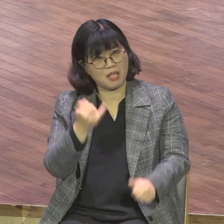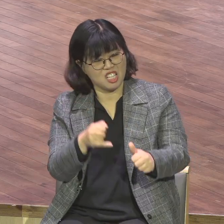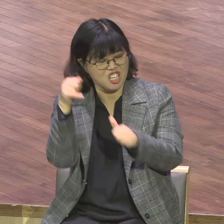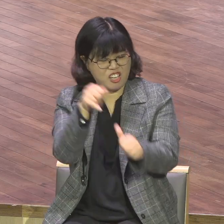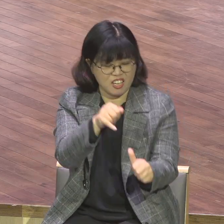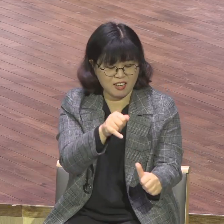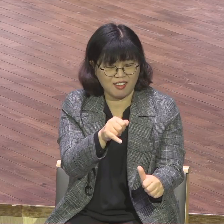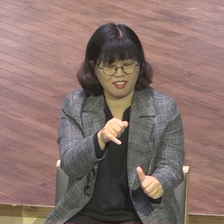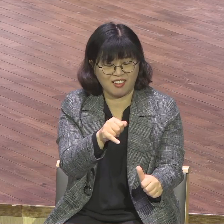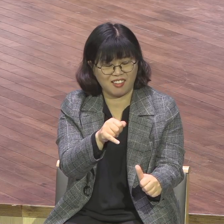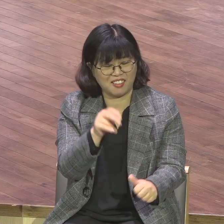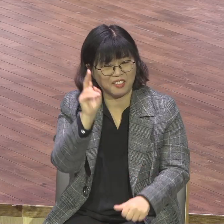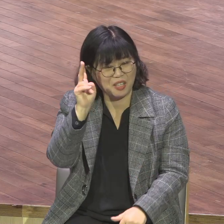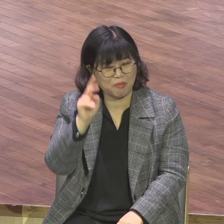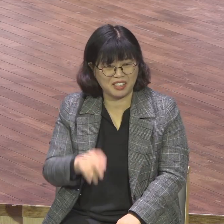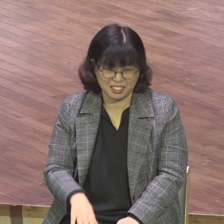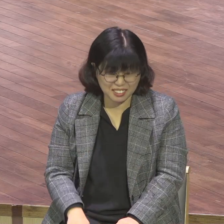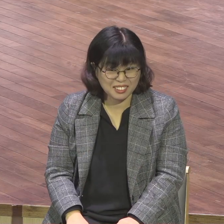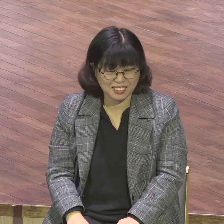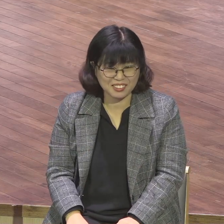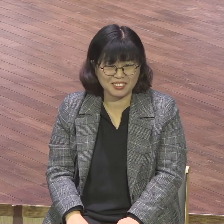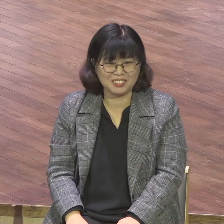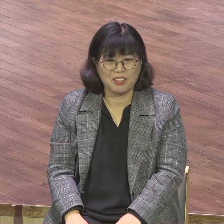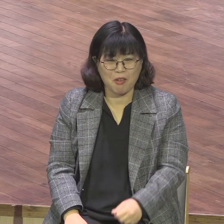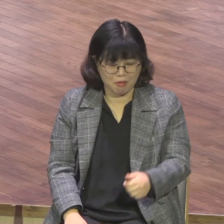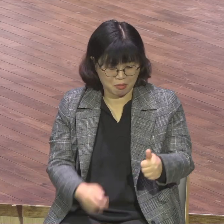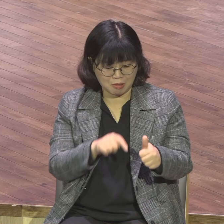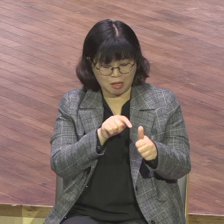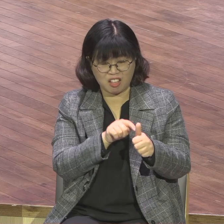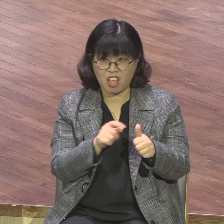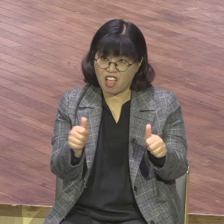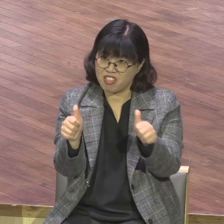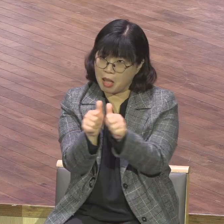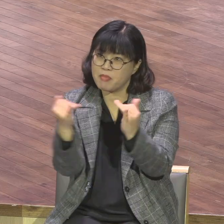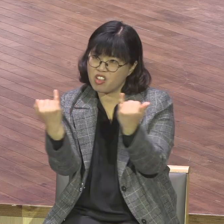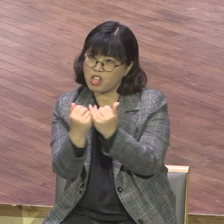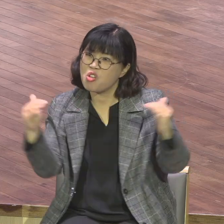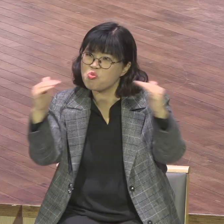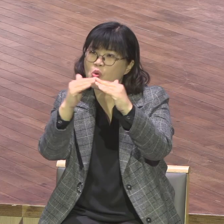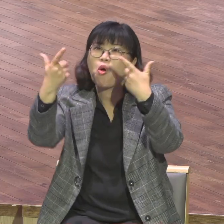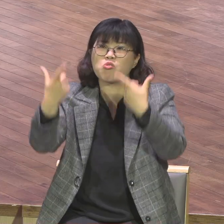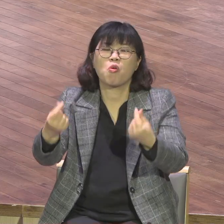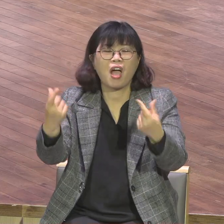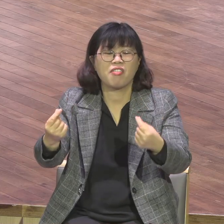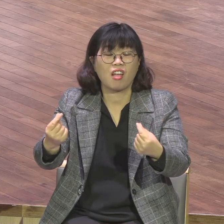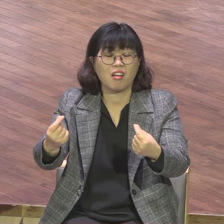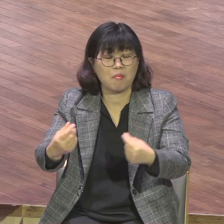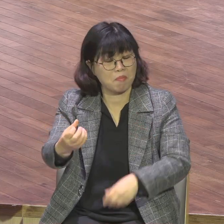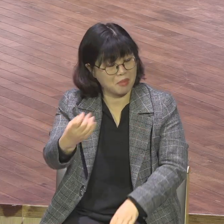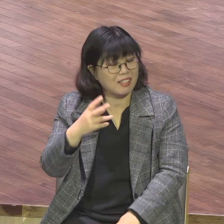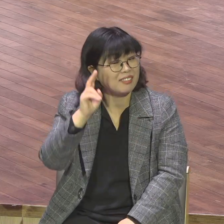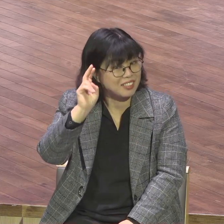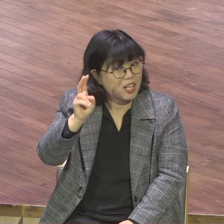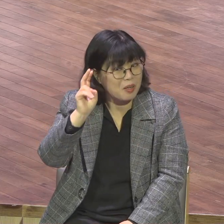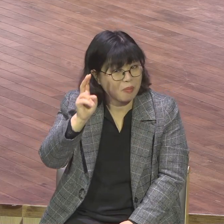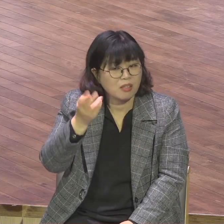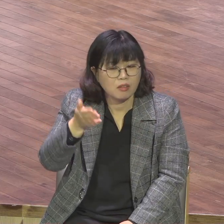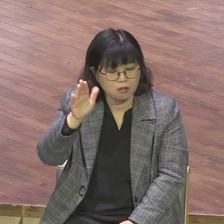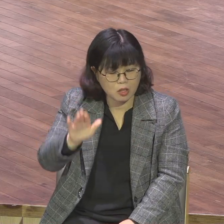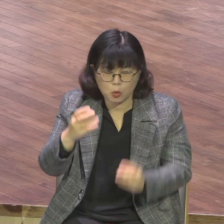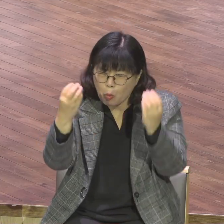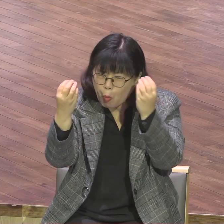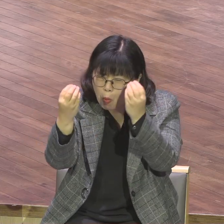무슨 그리 꼬리 타고난 소리 하느냐, 도리 핀찬들이. 그런데 오늘 이 본문 말씀은요, 어느